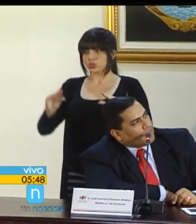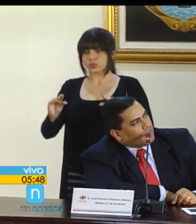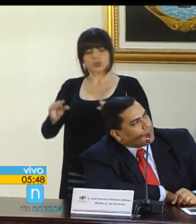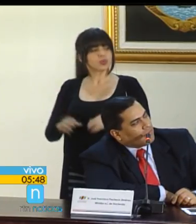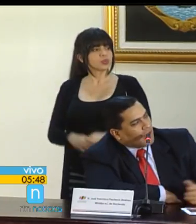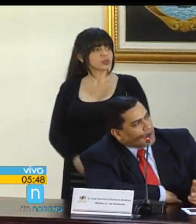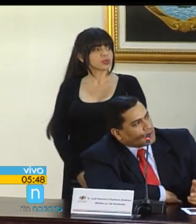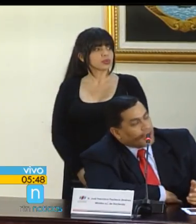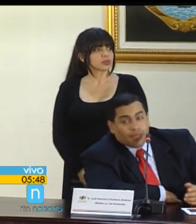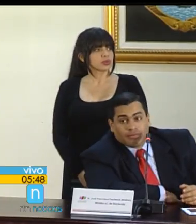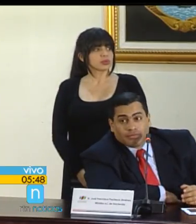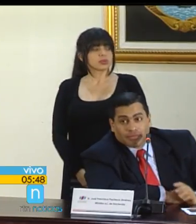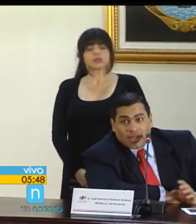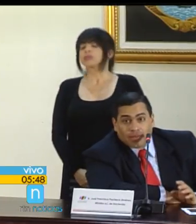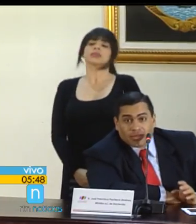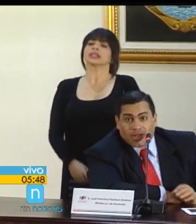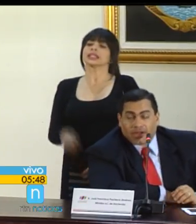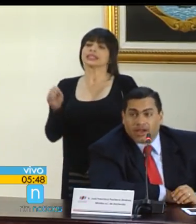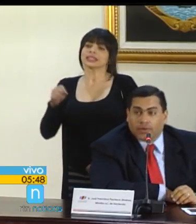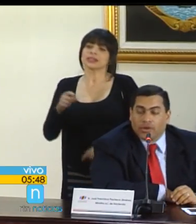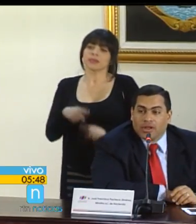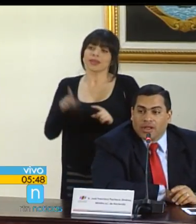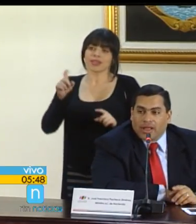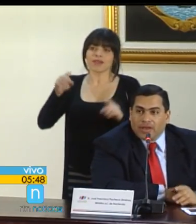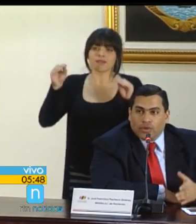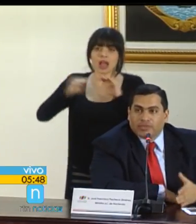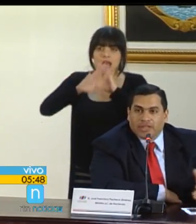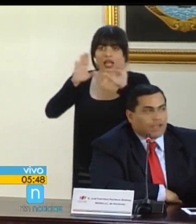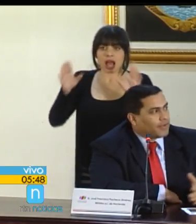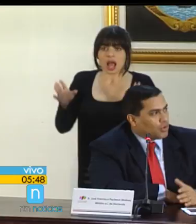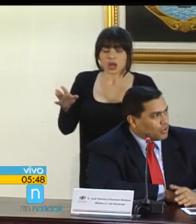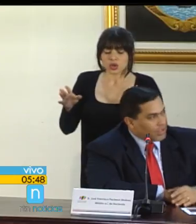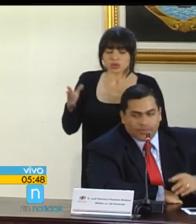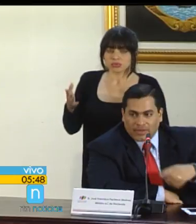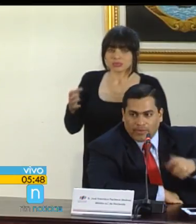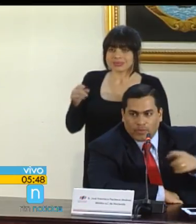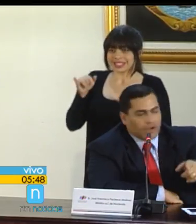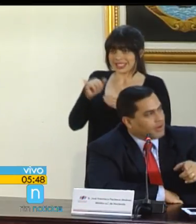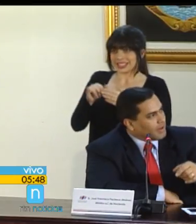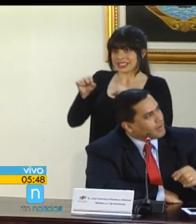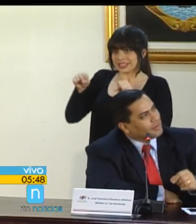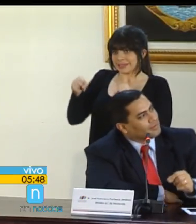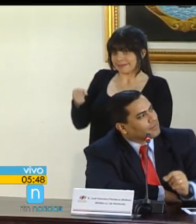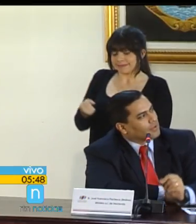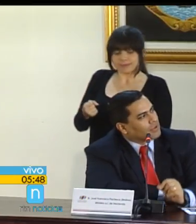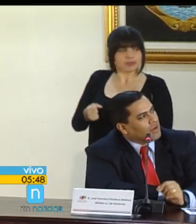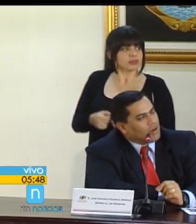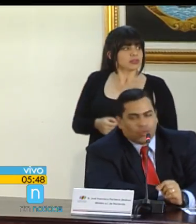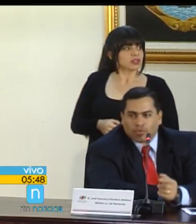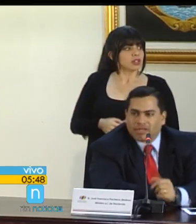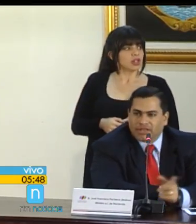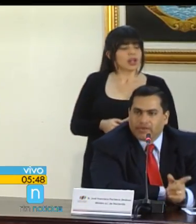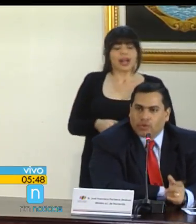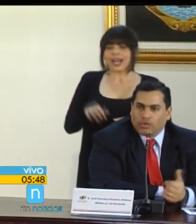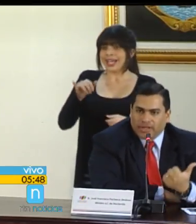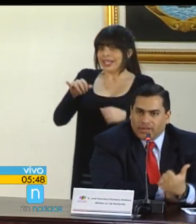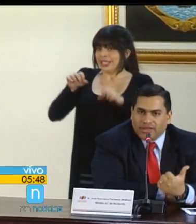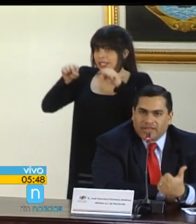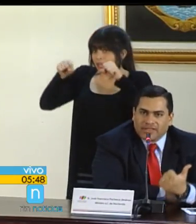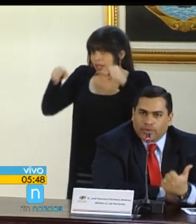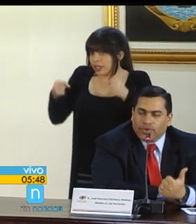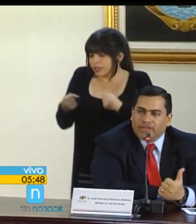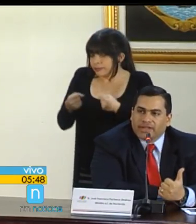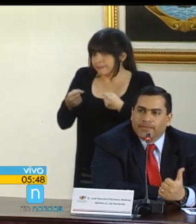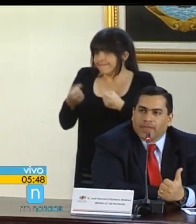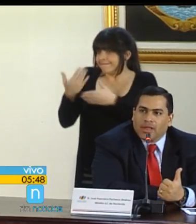¿Okay? Eso sí, tenemos que dejar claro, no obstante el recorte, tal vez me pueda regalar otra, no obstante el recorte que